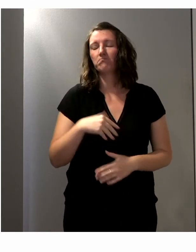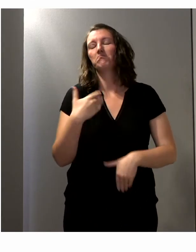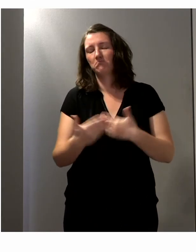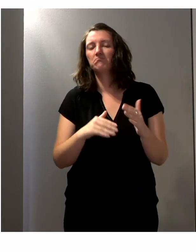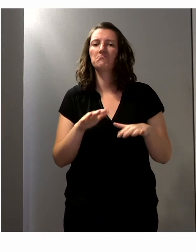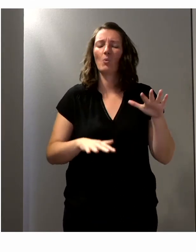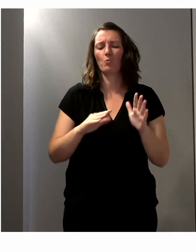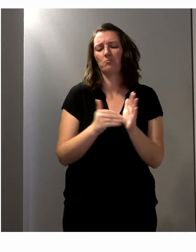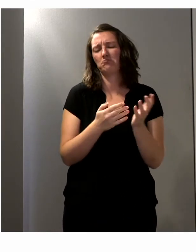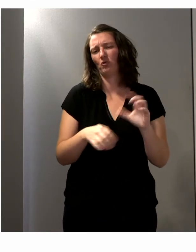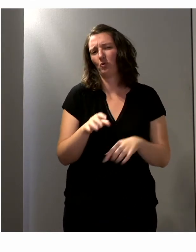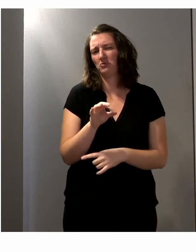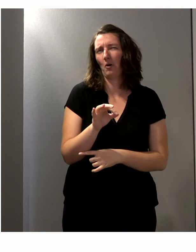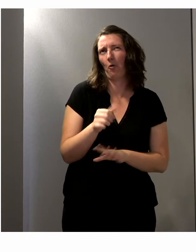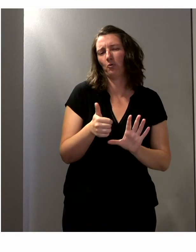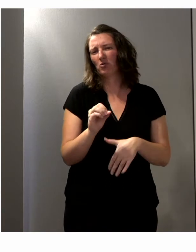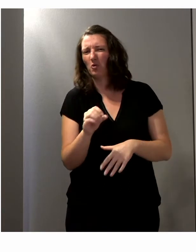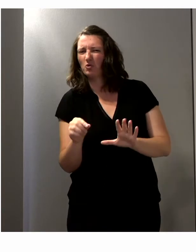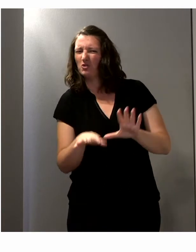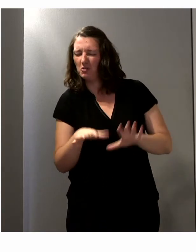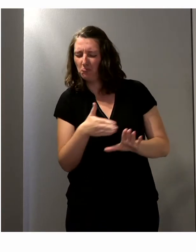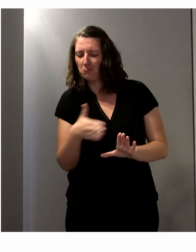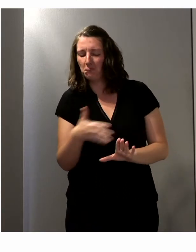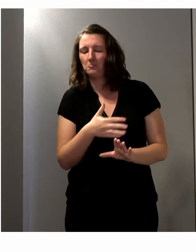etc., on a au contraire une vision